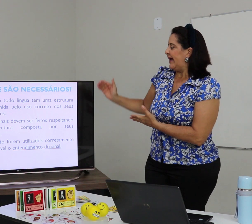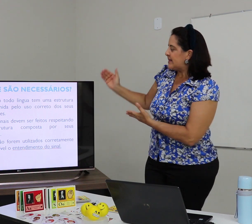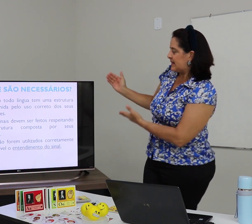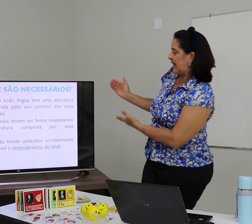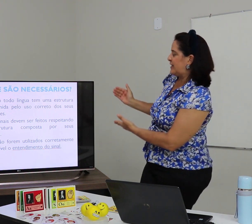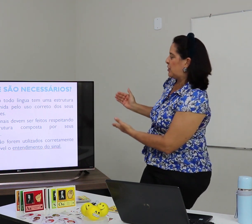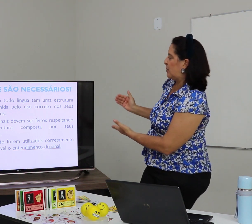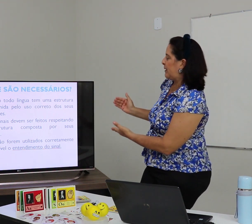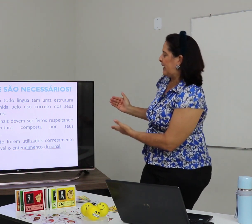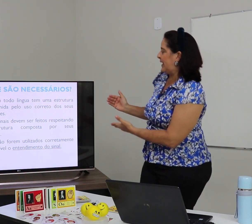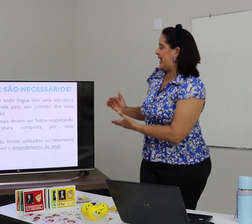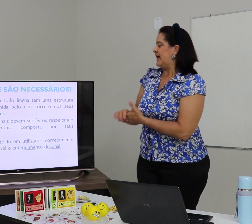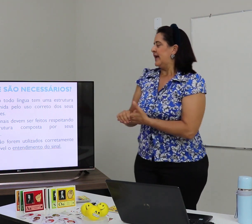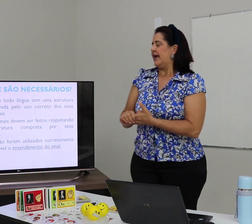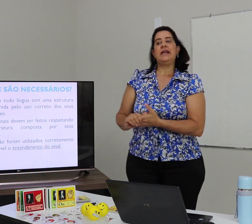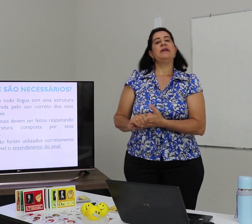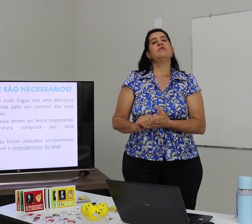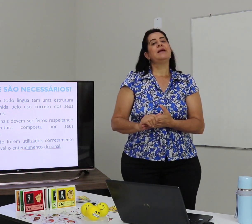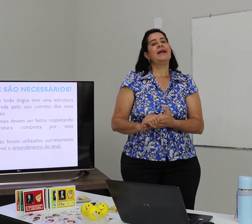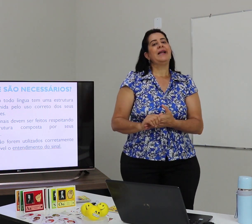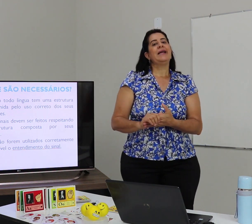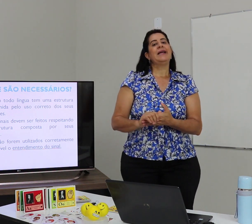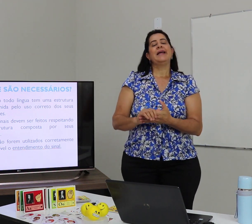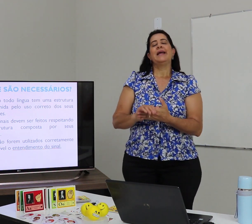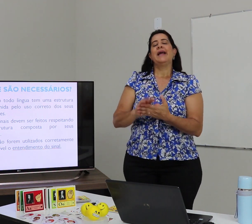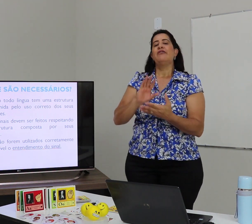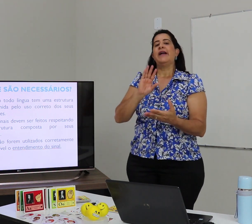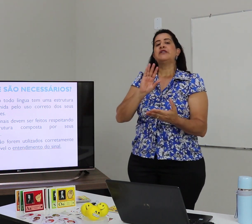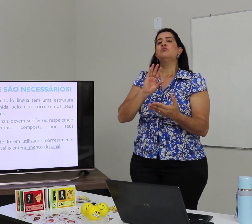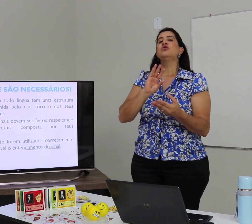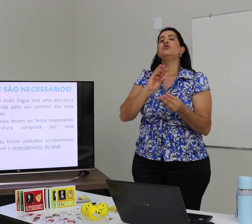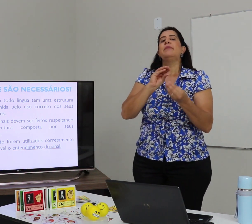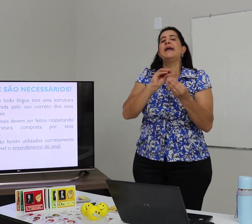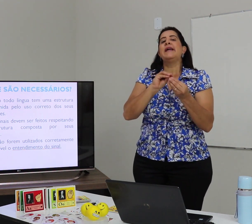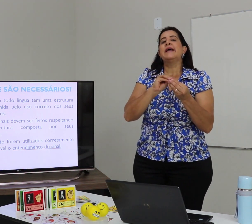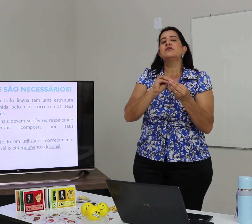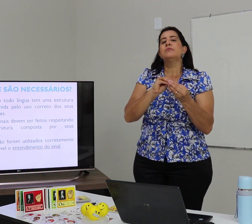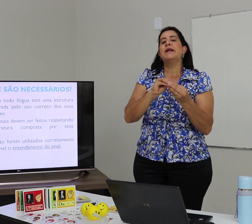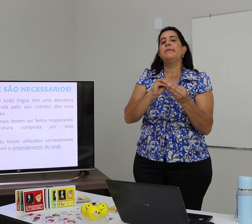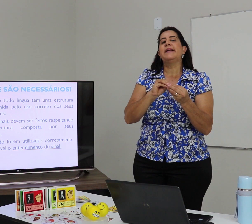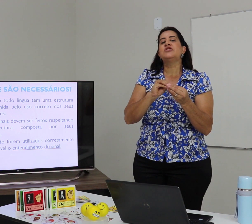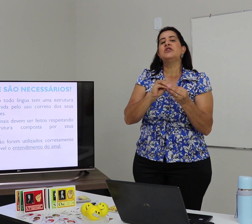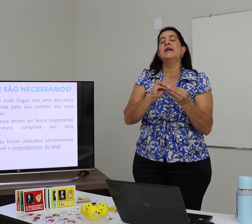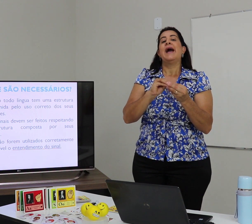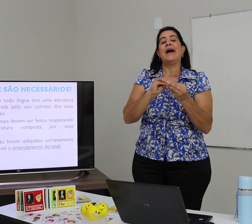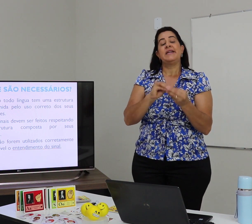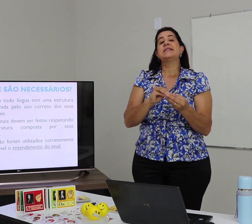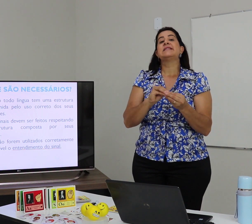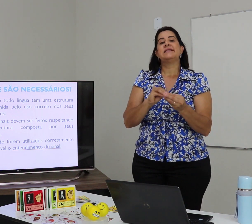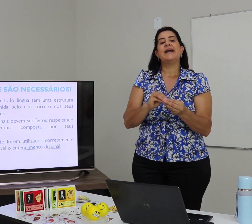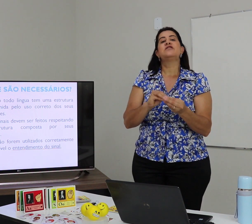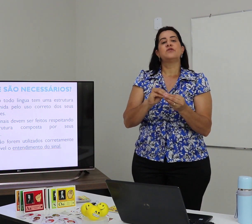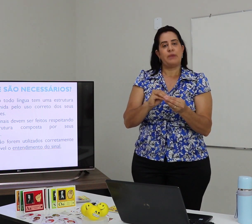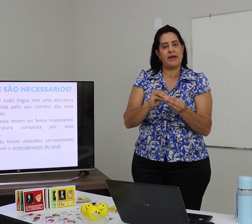Esse slide que eu preparei, ele reflete muito bem, resumidamente, a necessidade dos